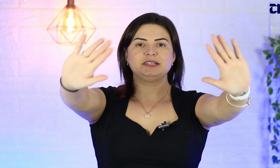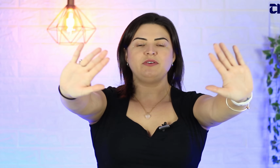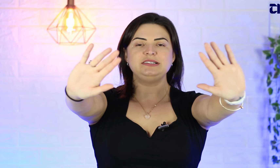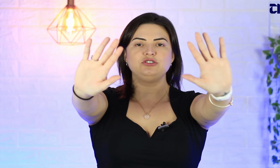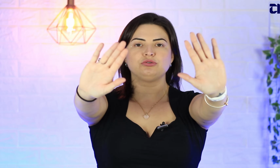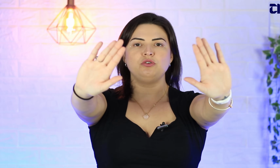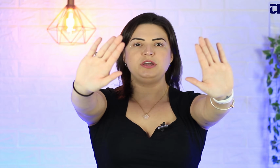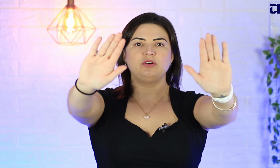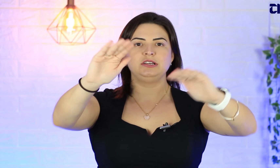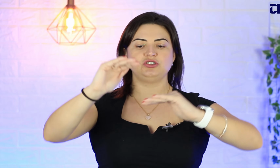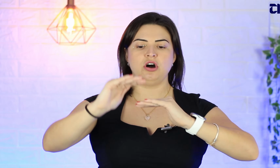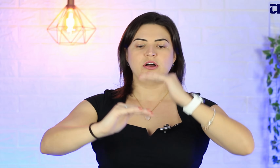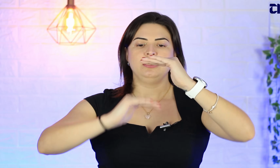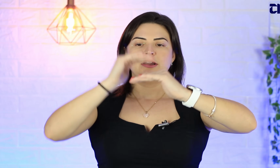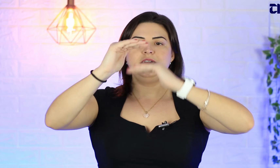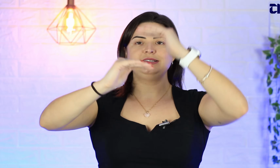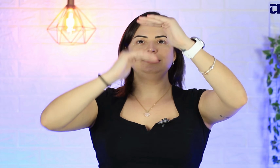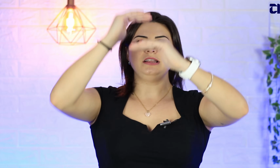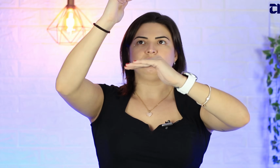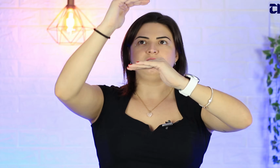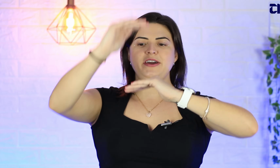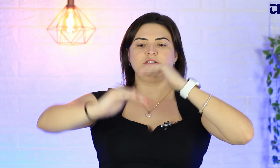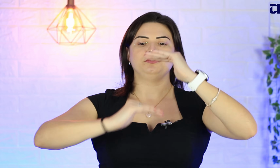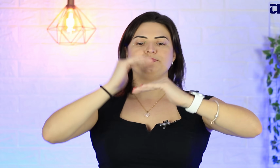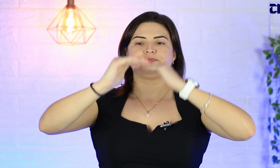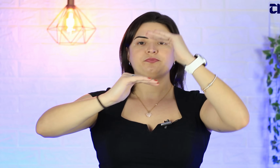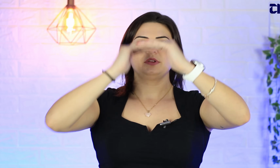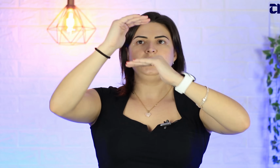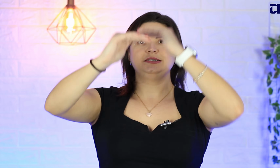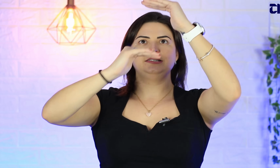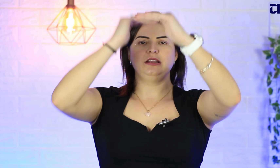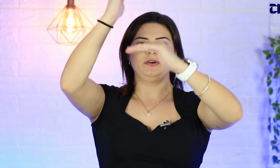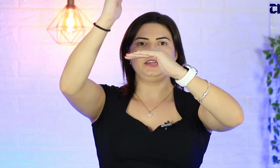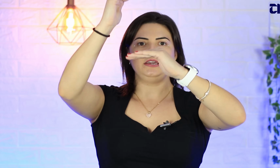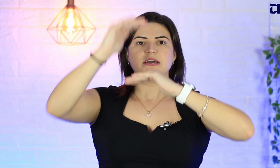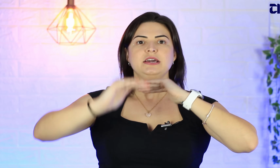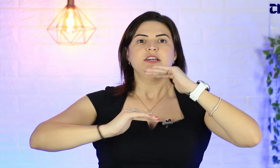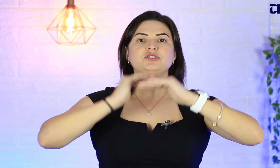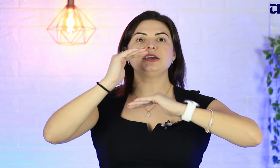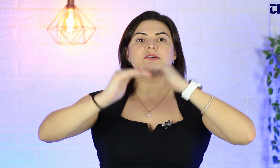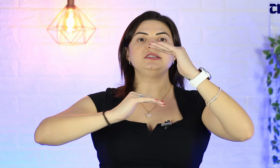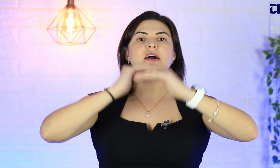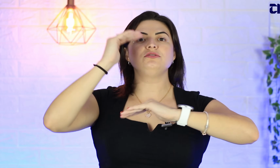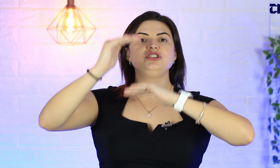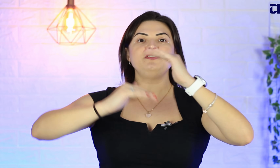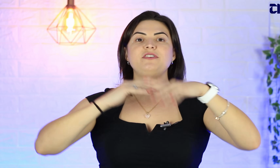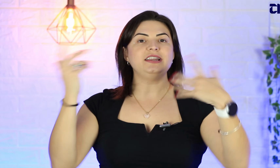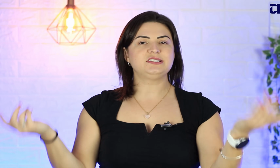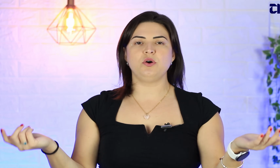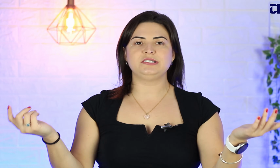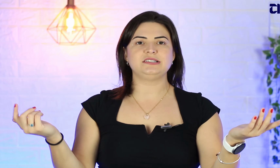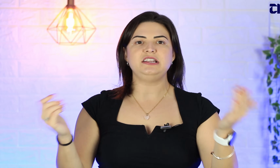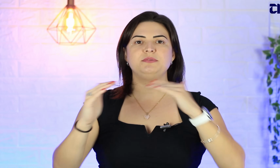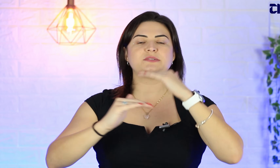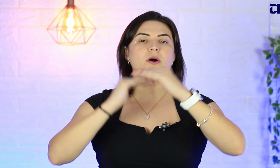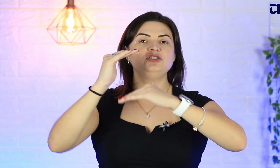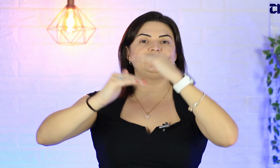Libras, faz aí junto comigo, olha só. Esse sinal, tá vendo? Esse sinal aqui. Isso aqui é o sinal de várias coisas na Libras. Pode